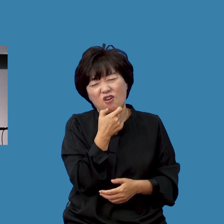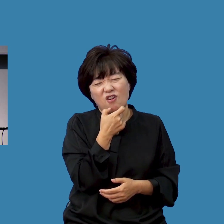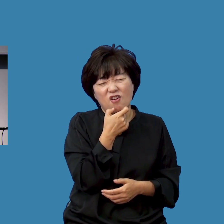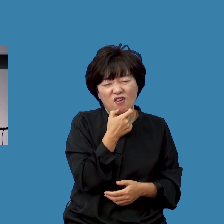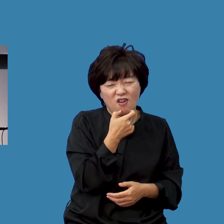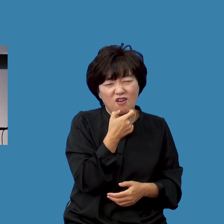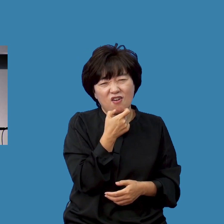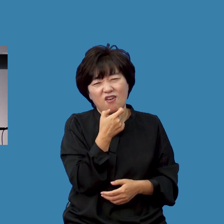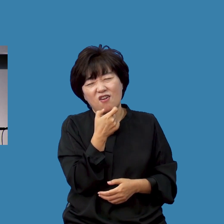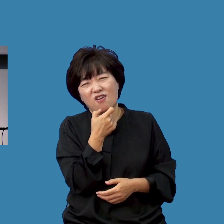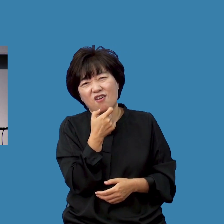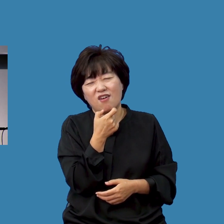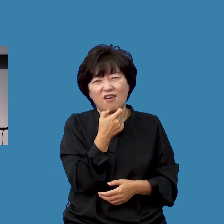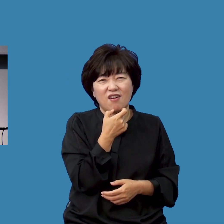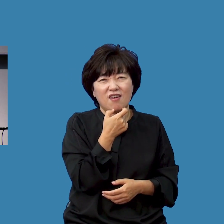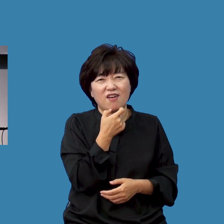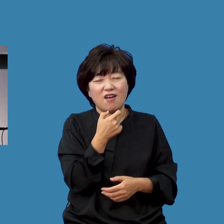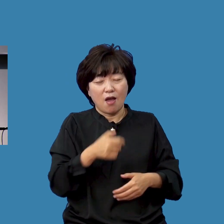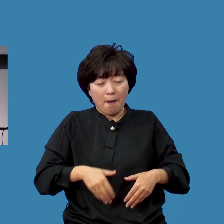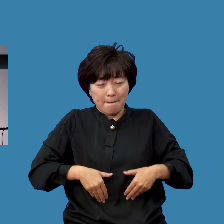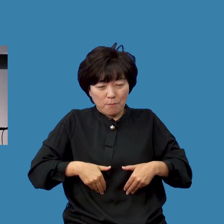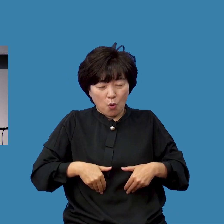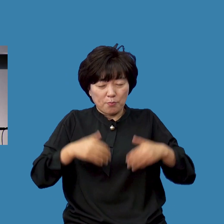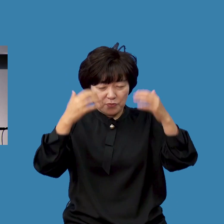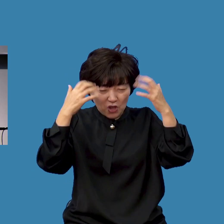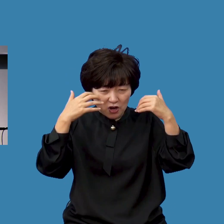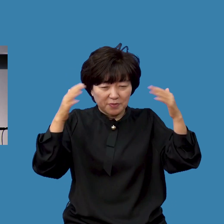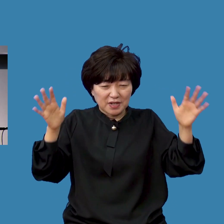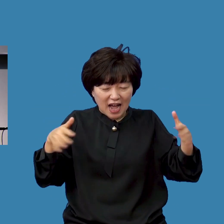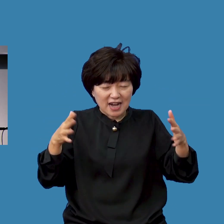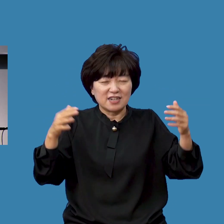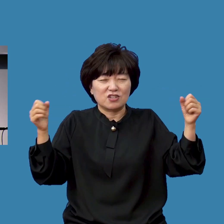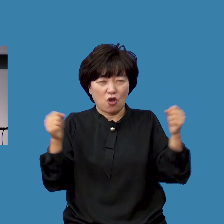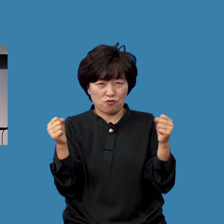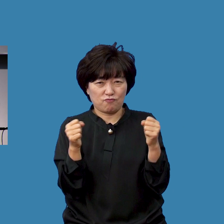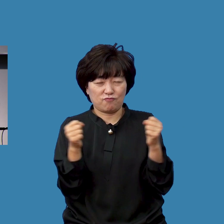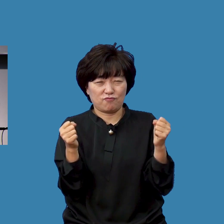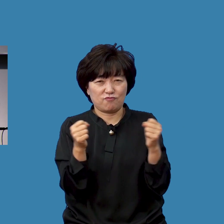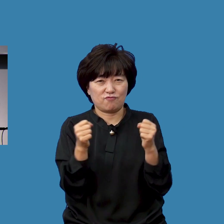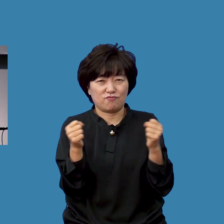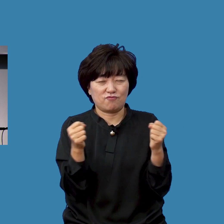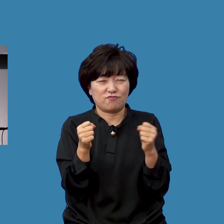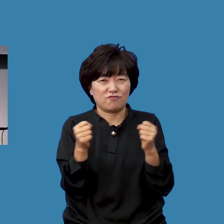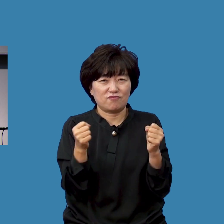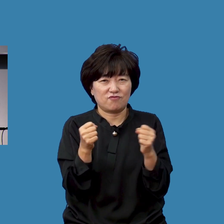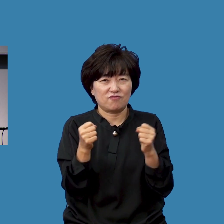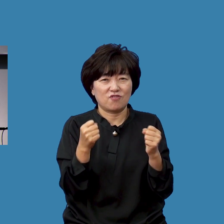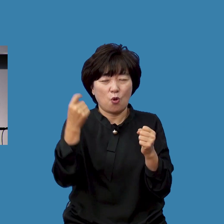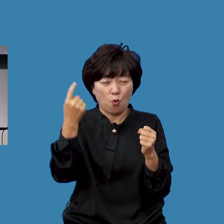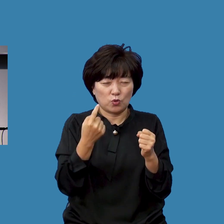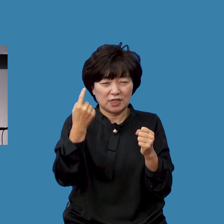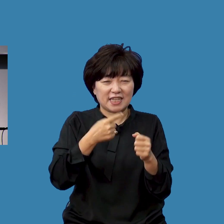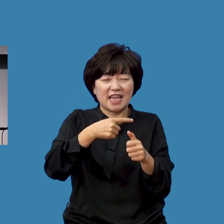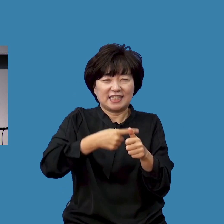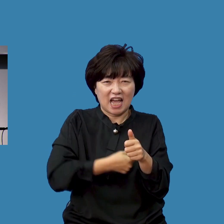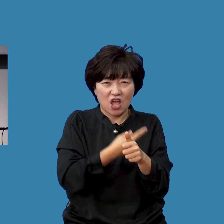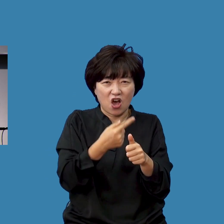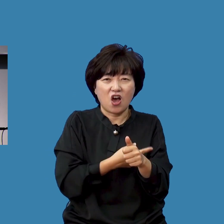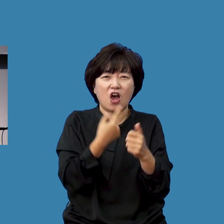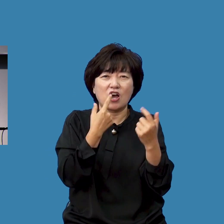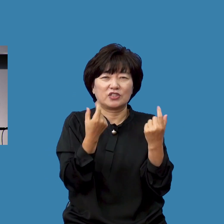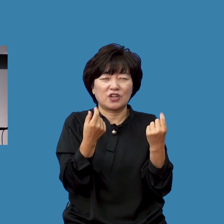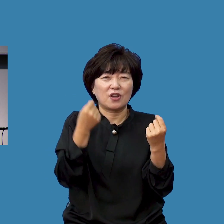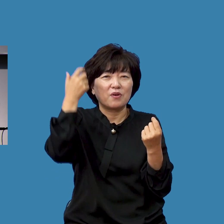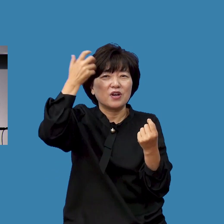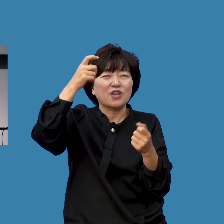참 가기 싫어요. 어쩔 수 없어. 하나님께서는 그냥 봄, 여름, 가을이 있었으면 그 다음에 겨울이 오는